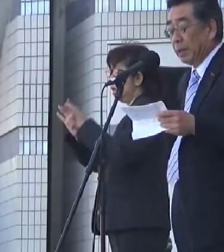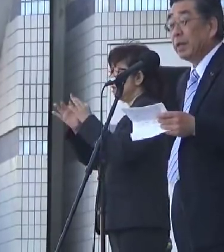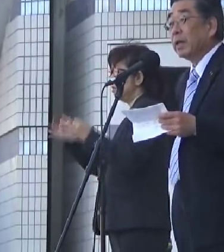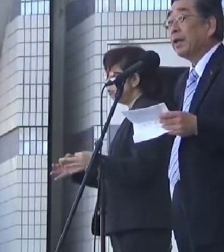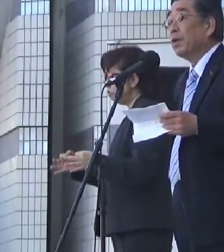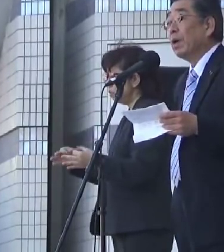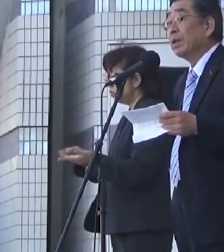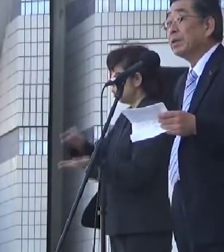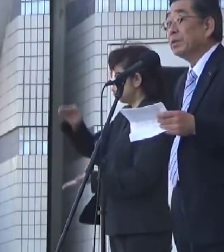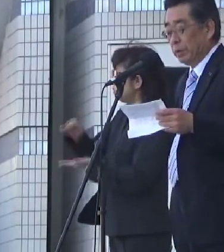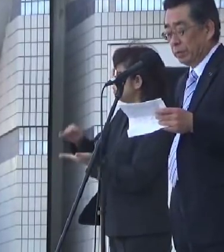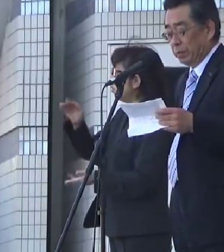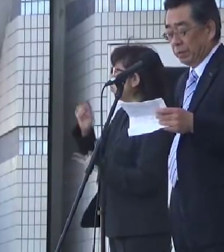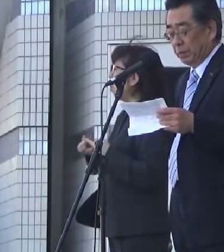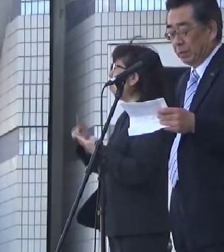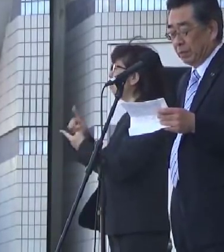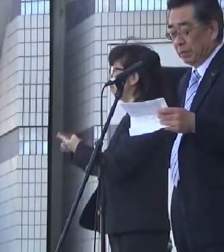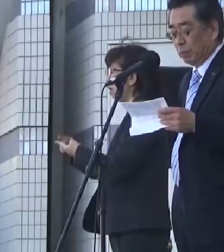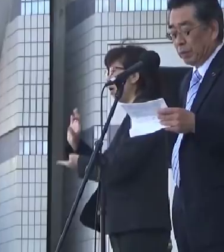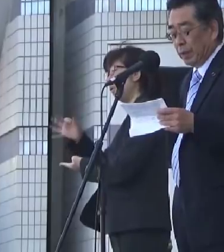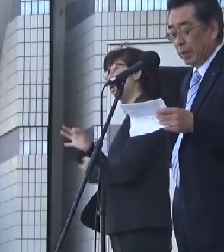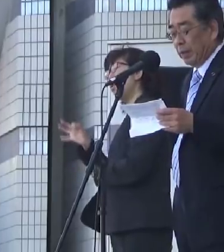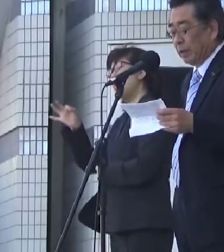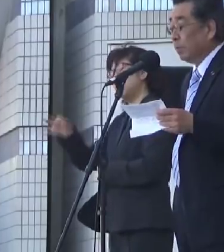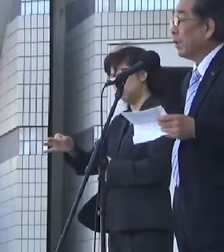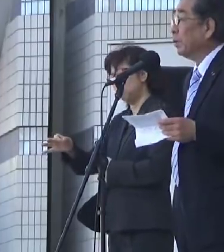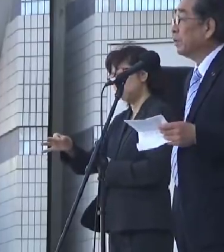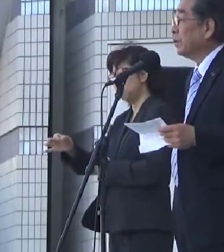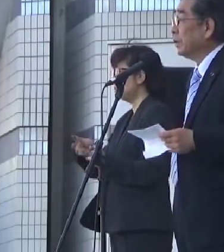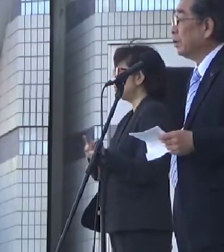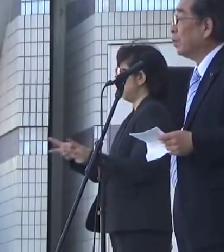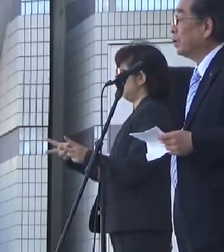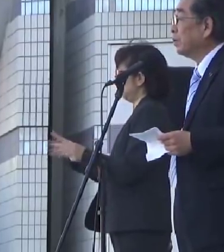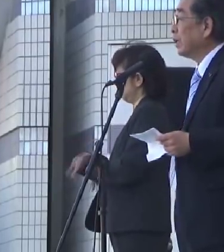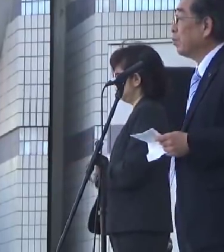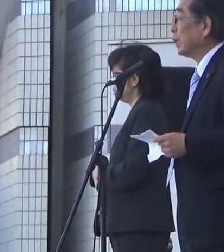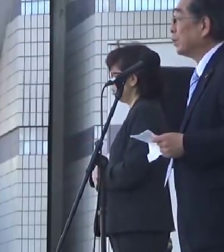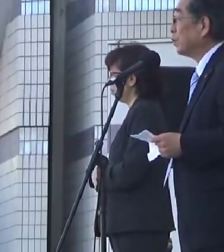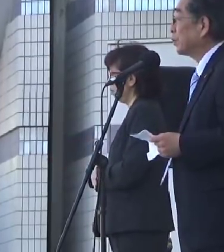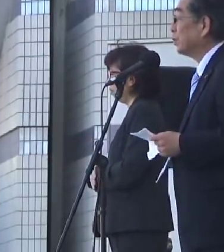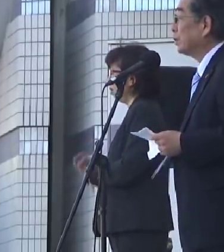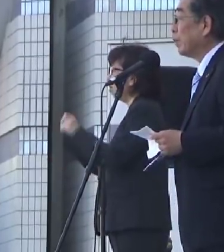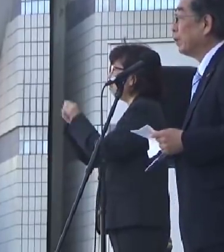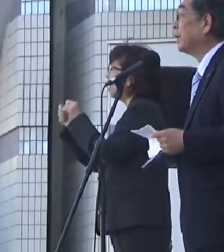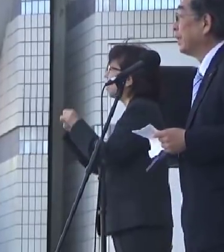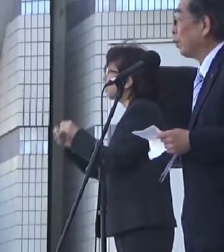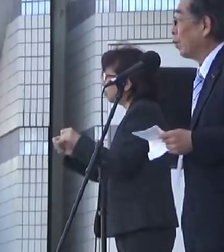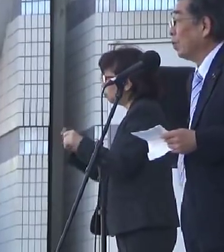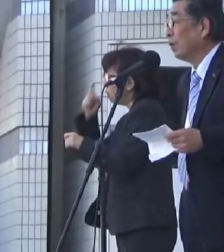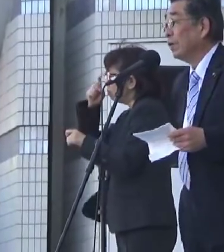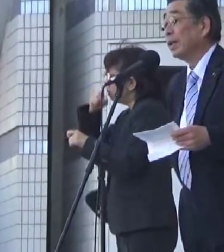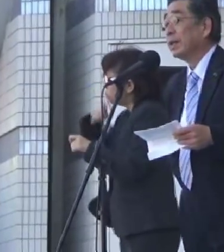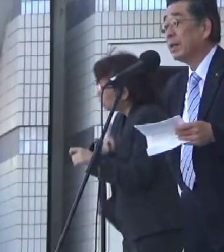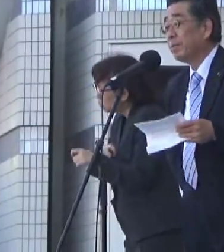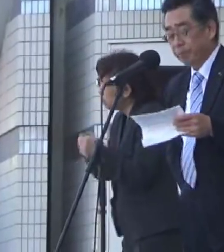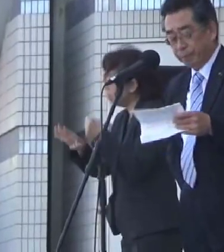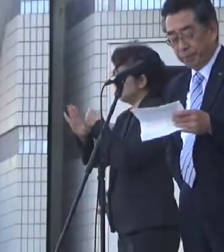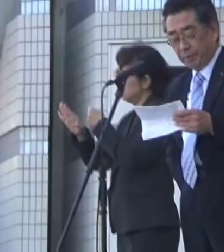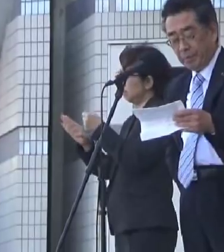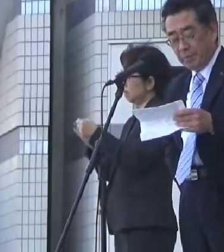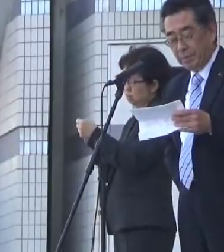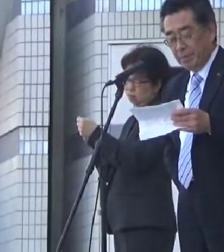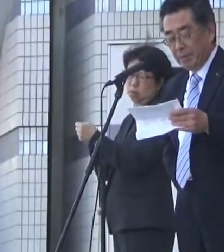じて金を渡すというもので、まあ要するに老朽原発を救うための制度なんです